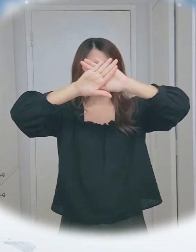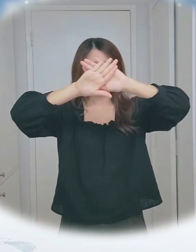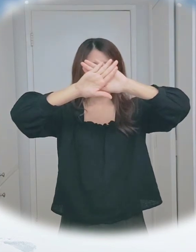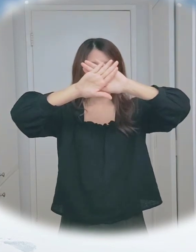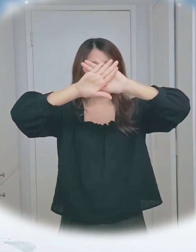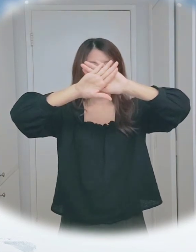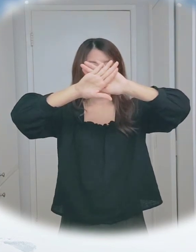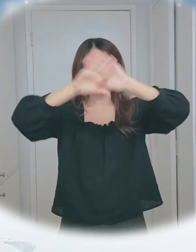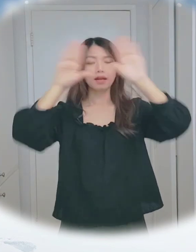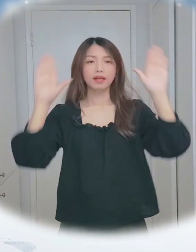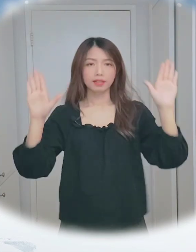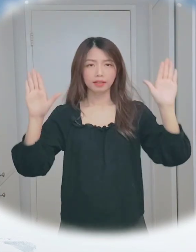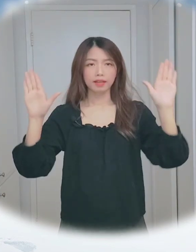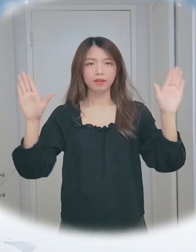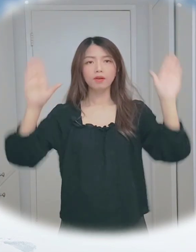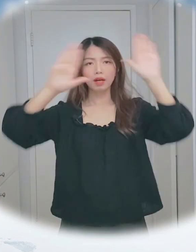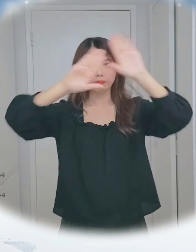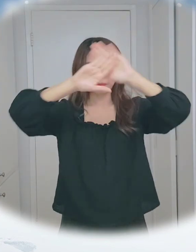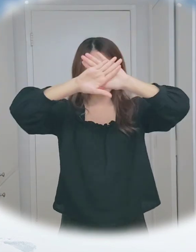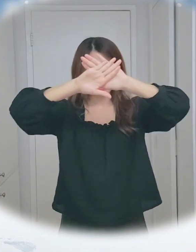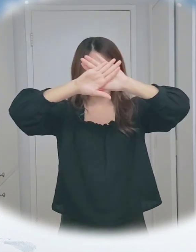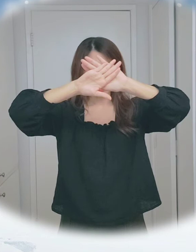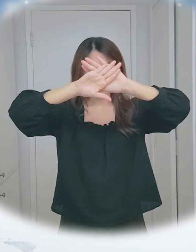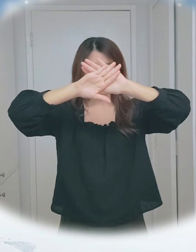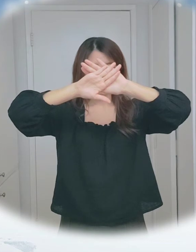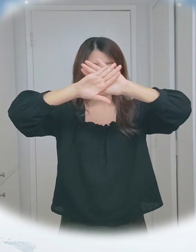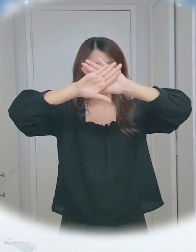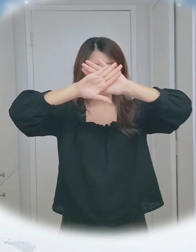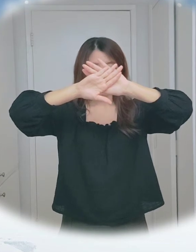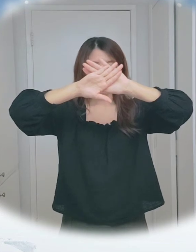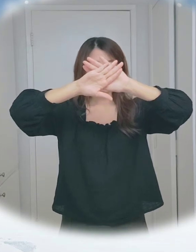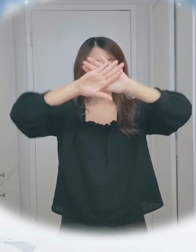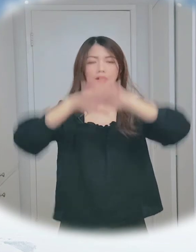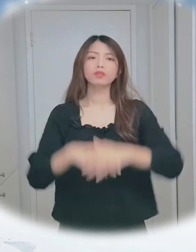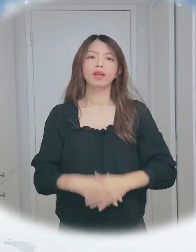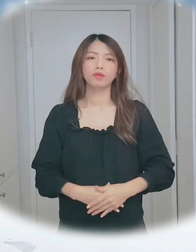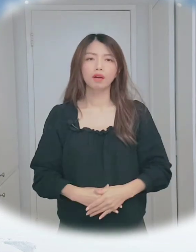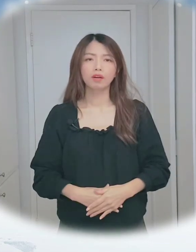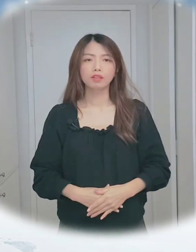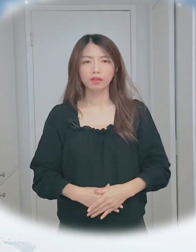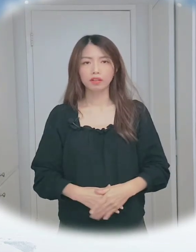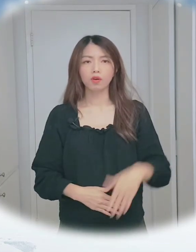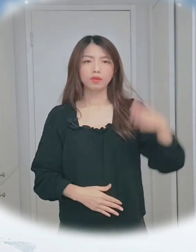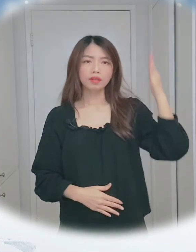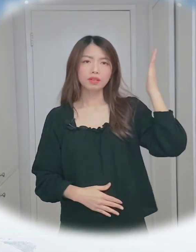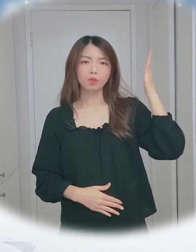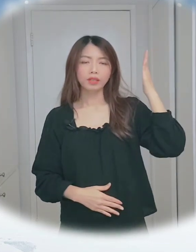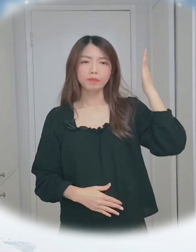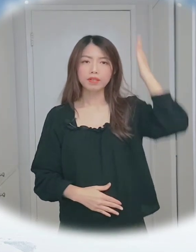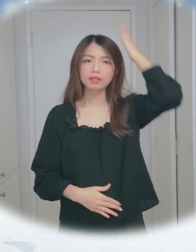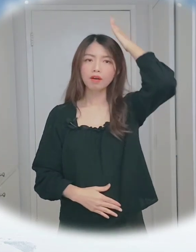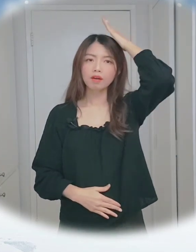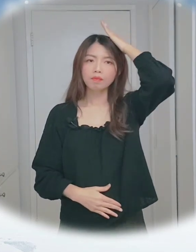어둡다라고 한 뜻의 수어가 됩니다. 이 상태에서 앞에 이렇게 가려주시면 돼요. 이렇게만 하셔도 되고요. 저 같은 경우는